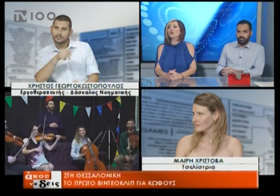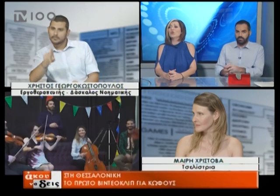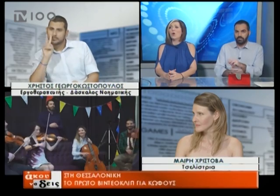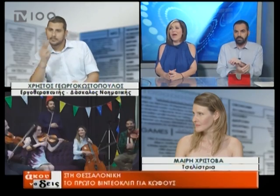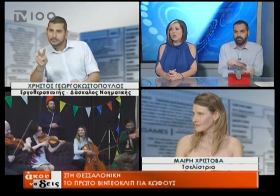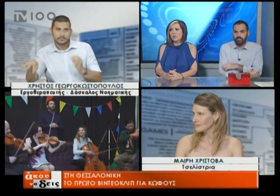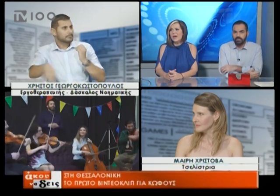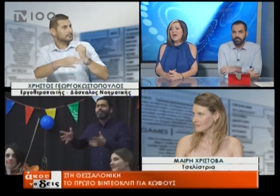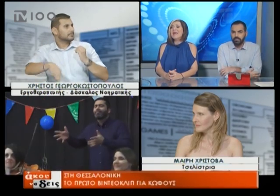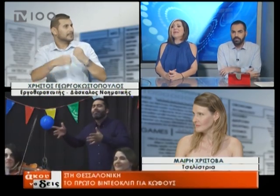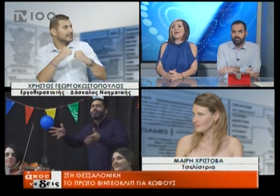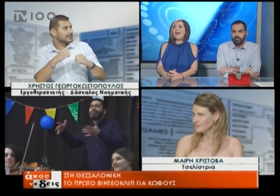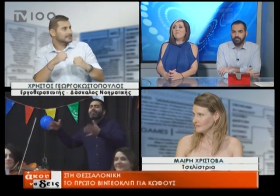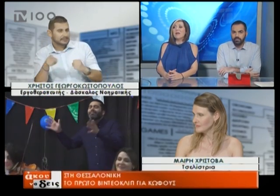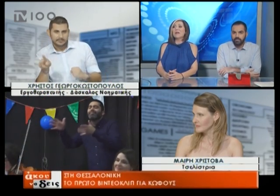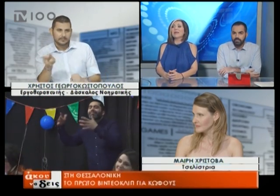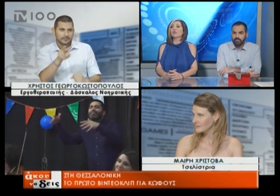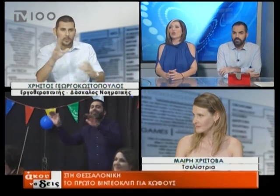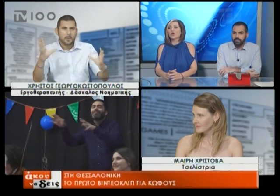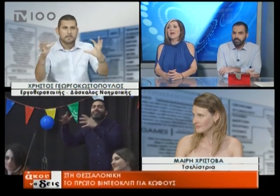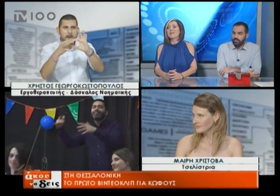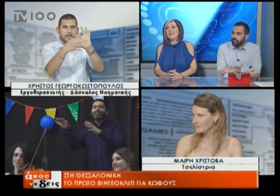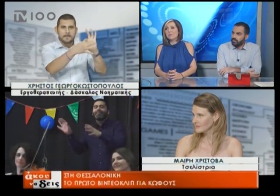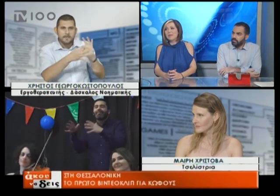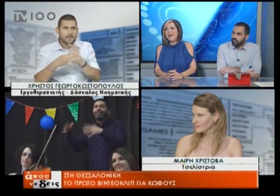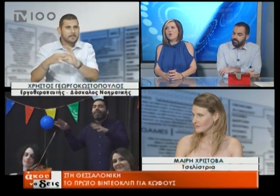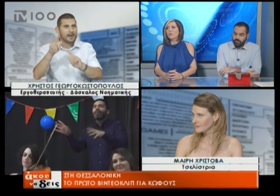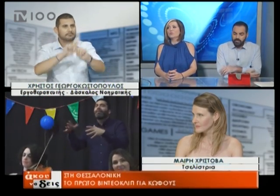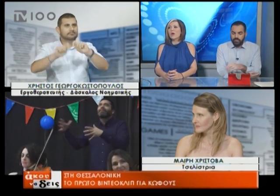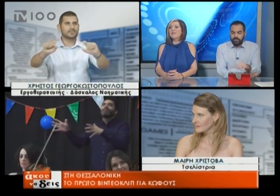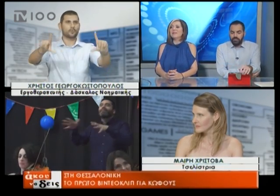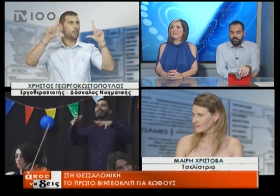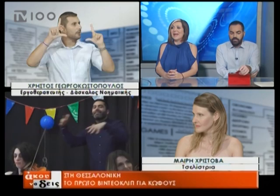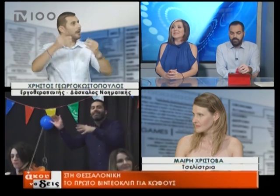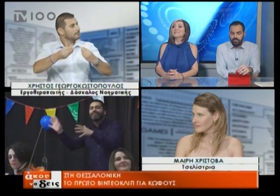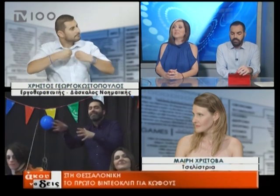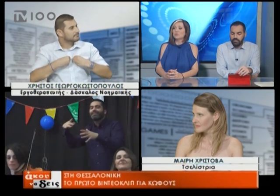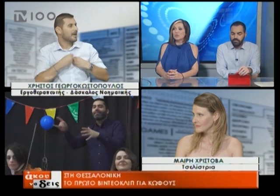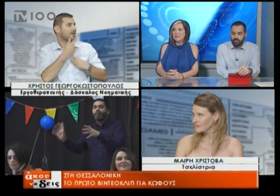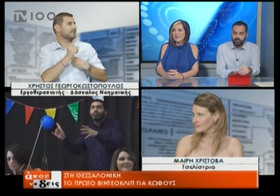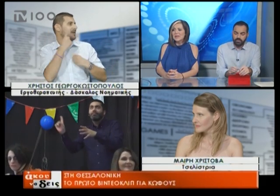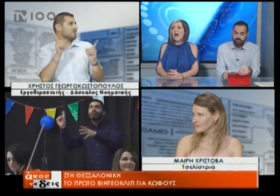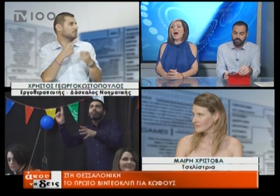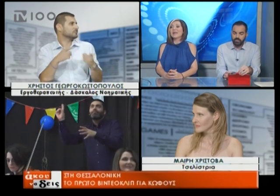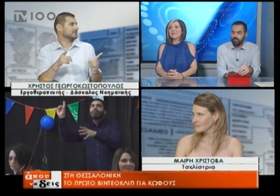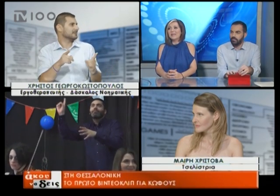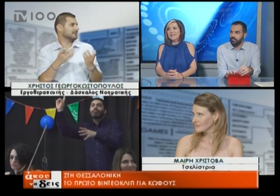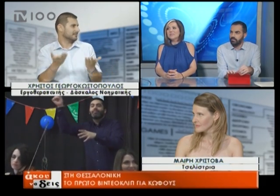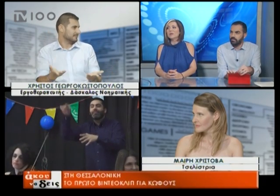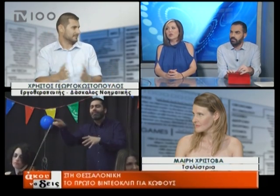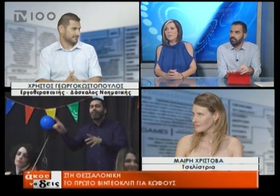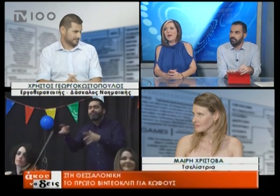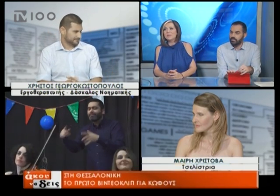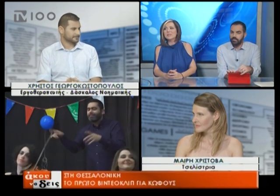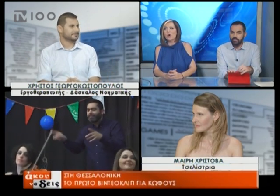οποίο ένιωθα και έβλεπα και τον διερμηνέα, ο οποίος μου έδειχνε την ένταση της μουσικής, αλλά και την ένταση